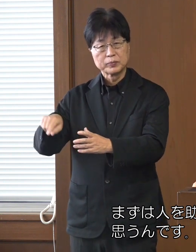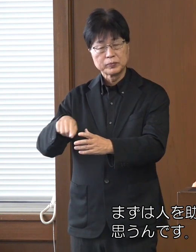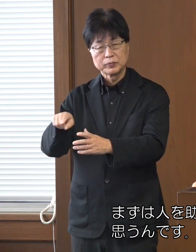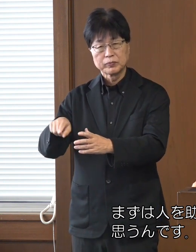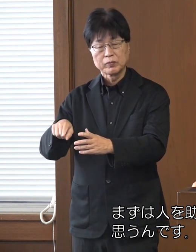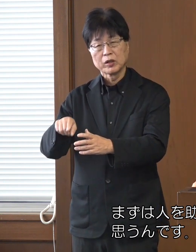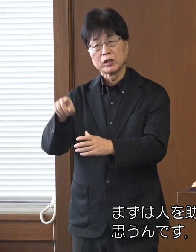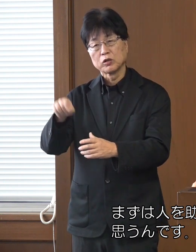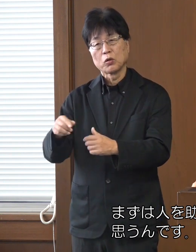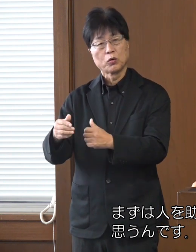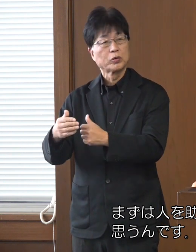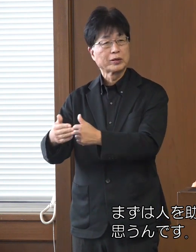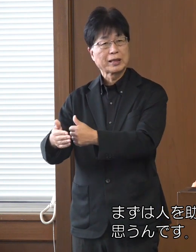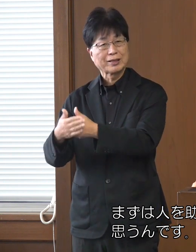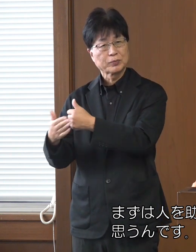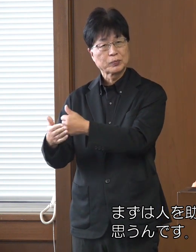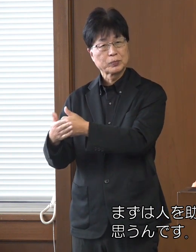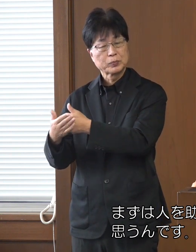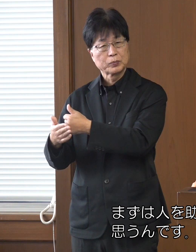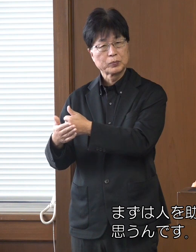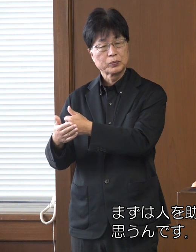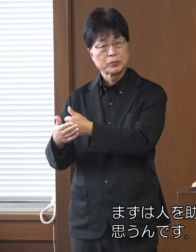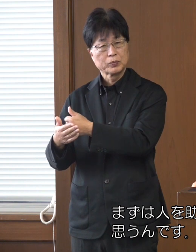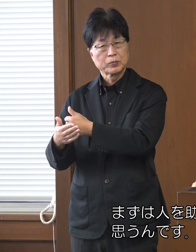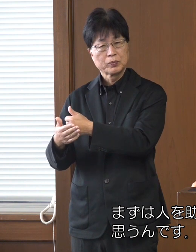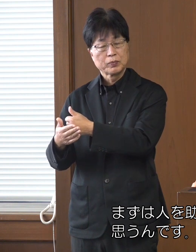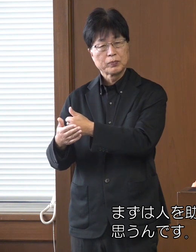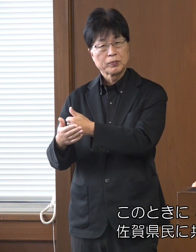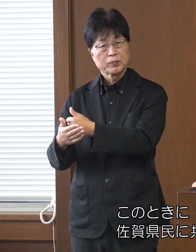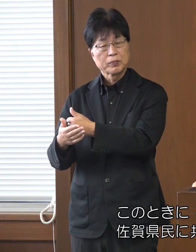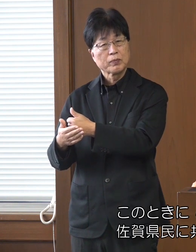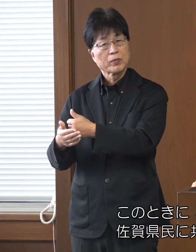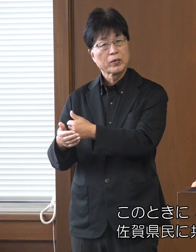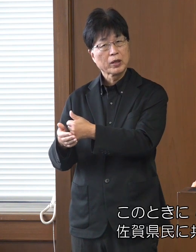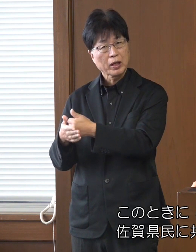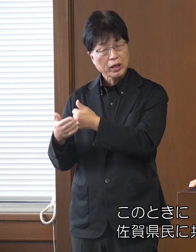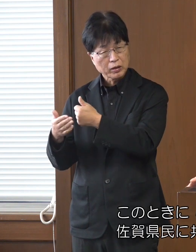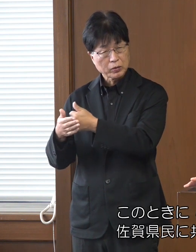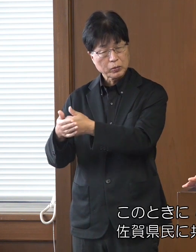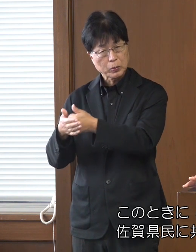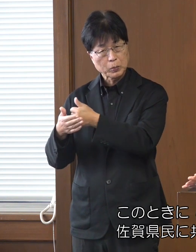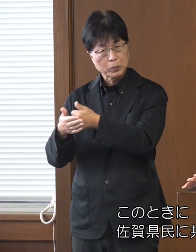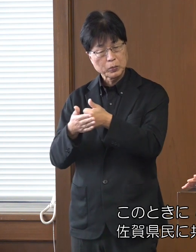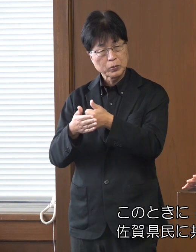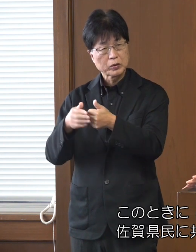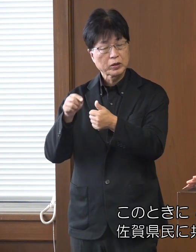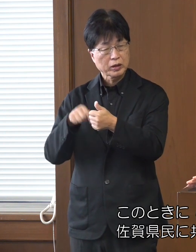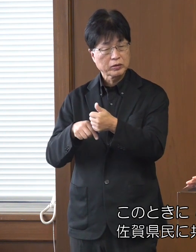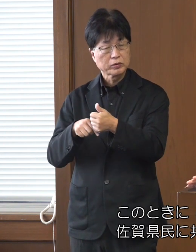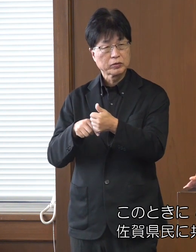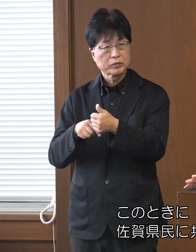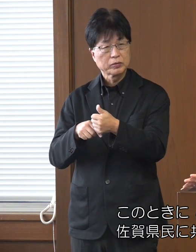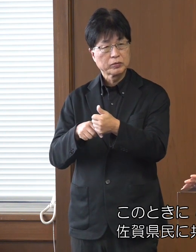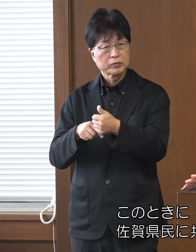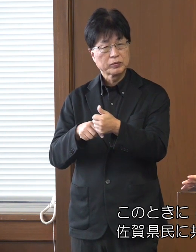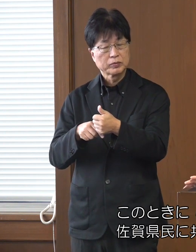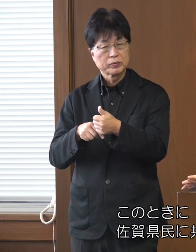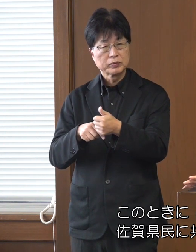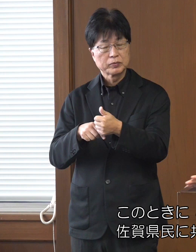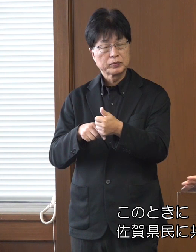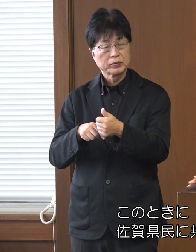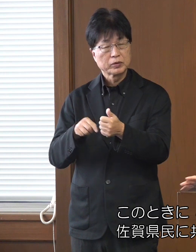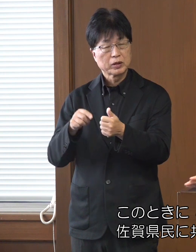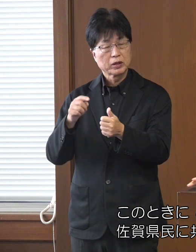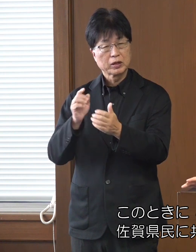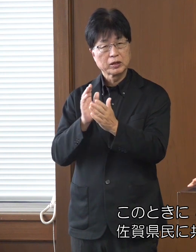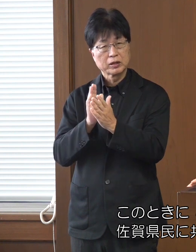助けるっていうことをやったと思うんです。で、この時に これ国民の皆さん方にも佐賀県民に